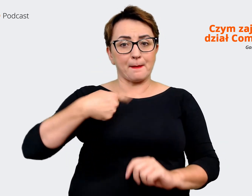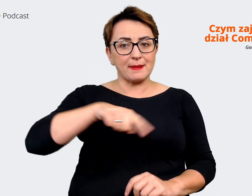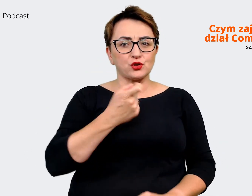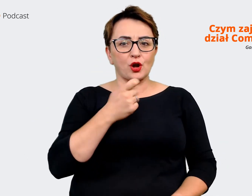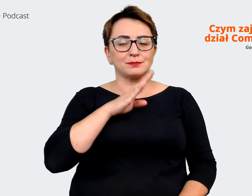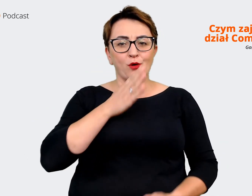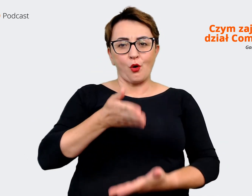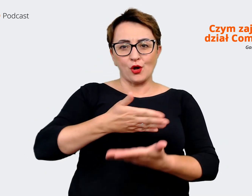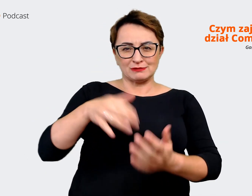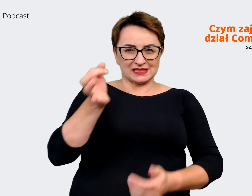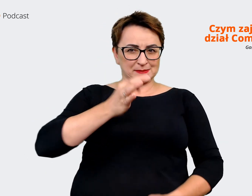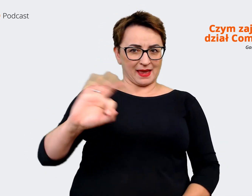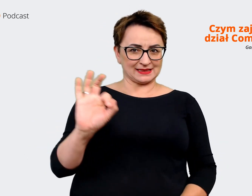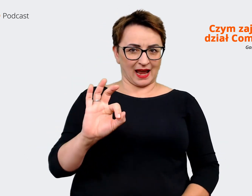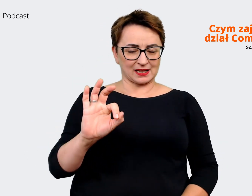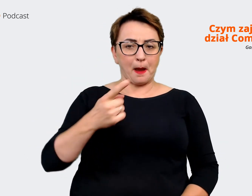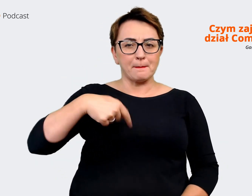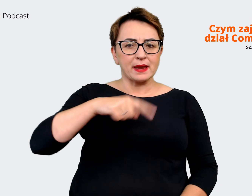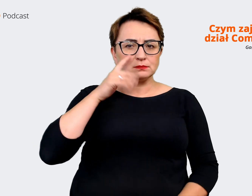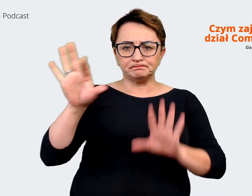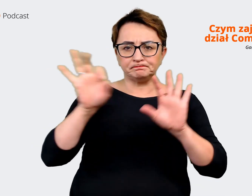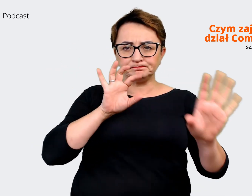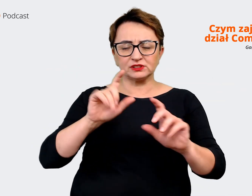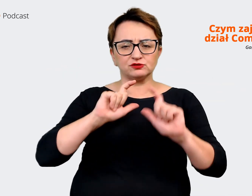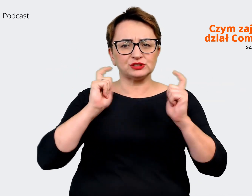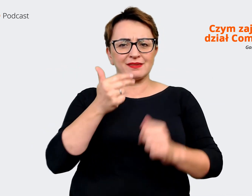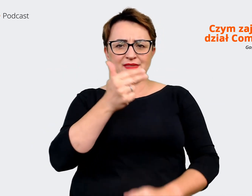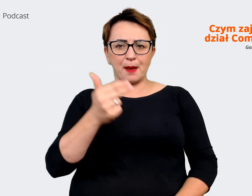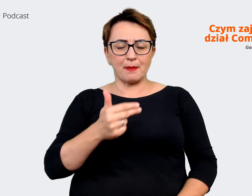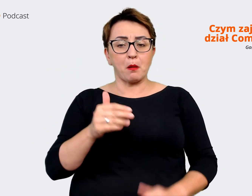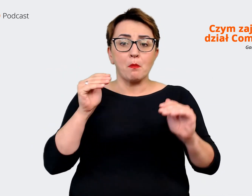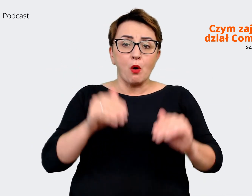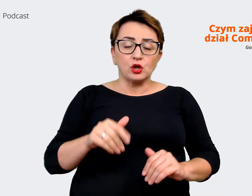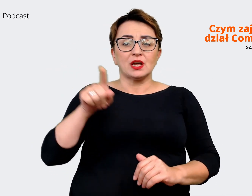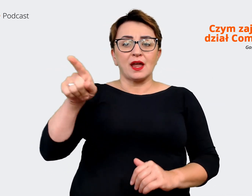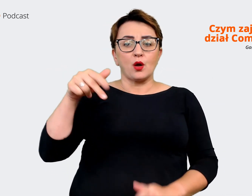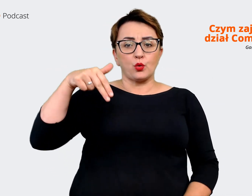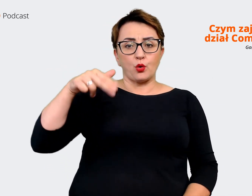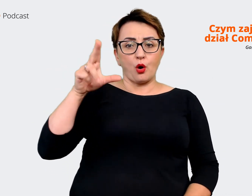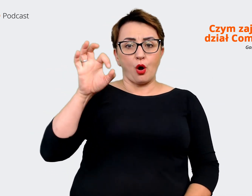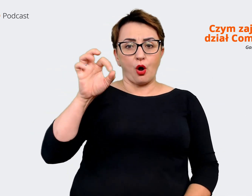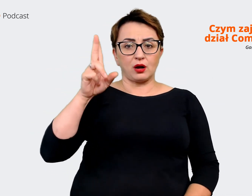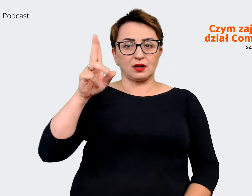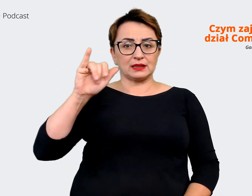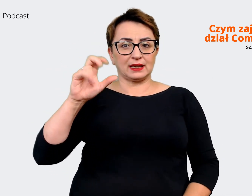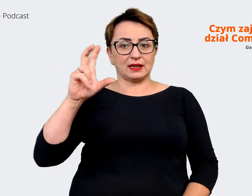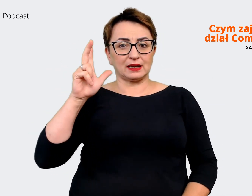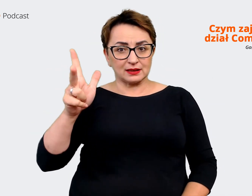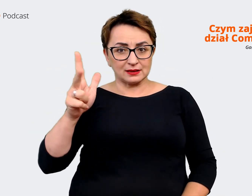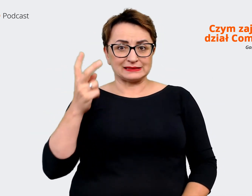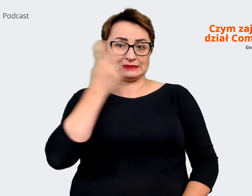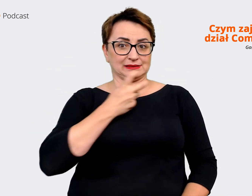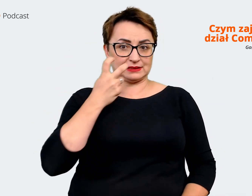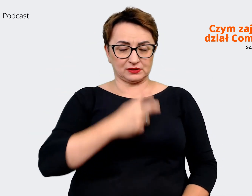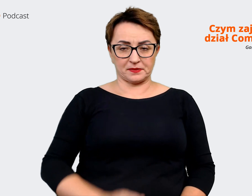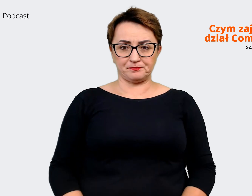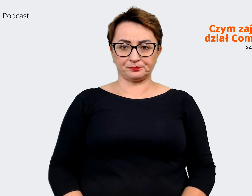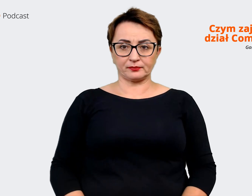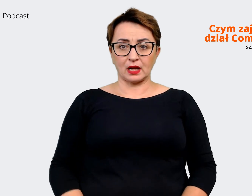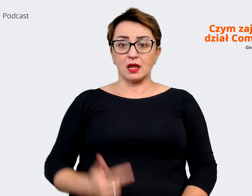takim oddziałem specjalnym, który targetuje właśnie te wszystkie kwestie, którymi może się potencjalnie zainteresować UOKiK.